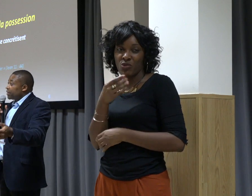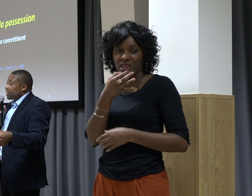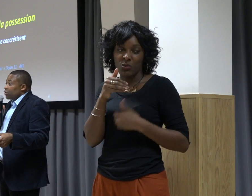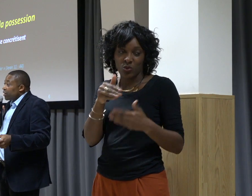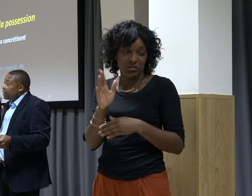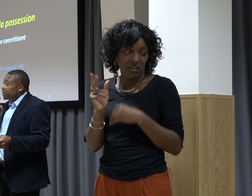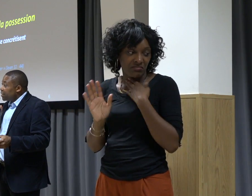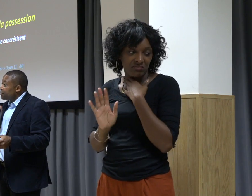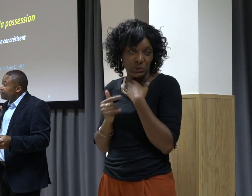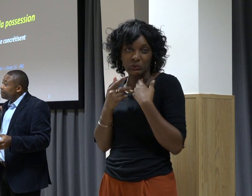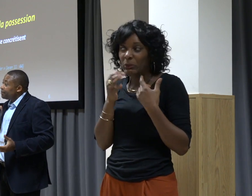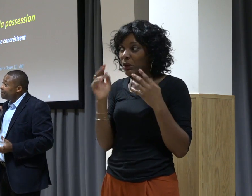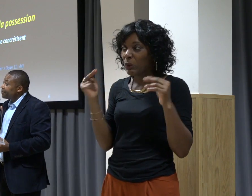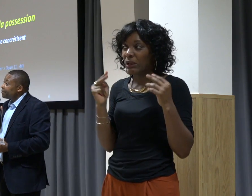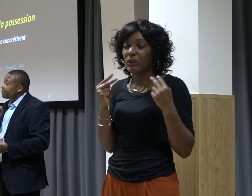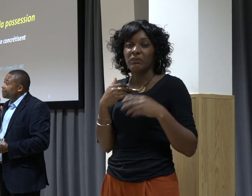Le prédicateur, il va prier.